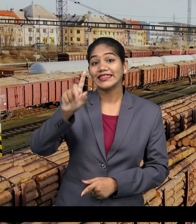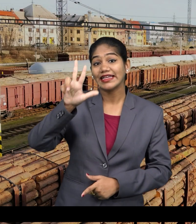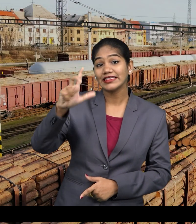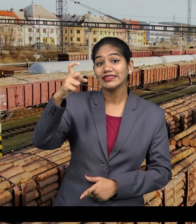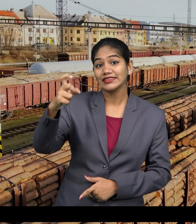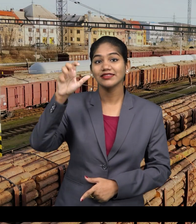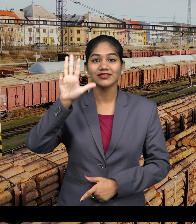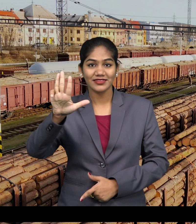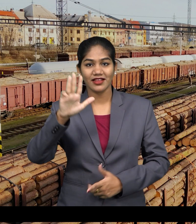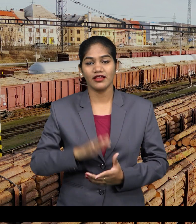1879లో